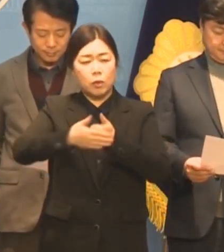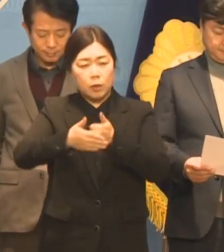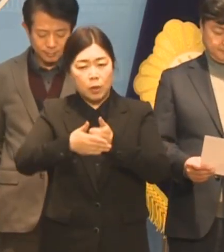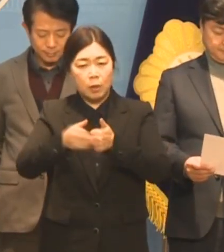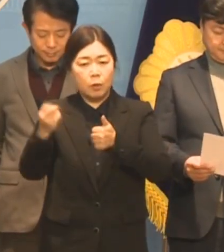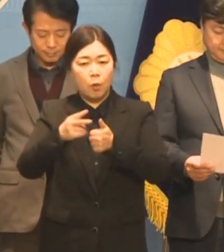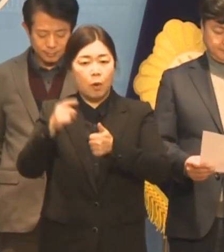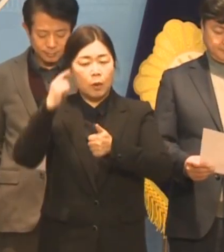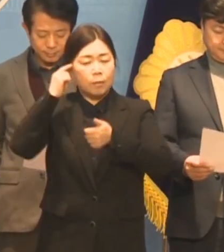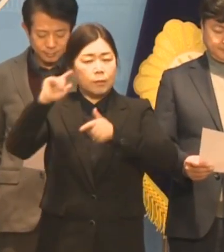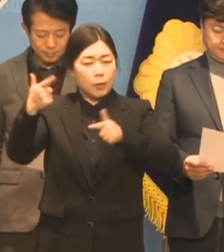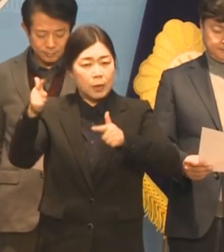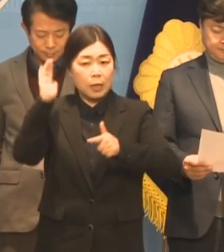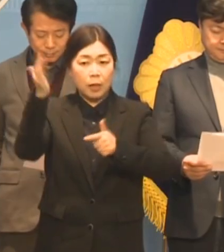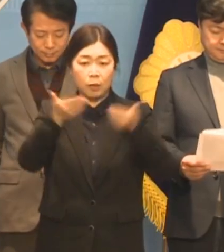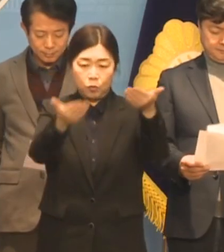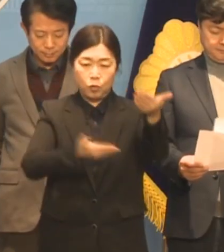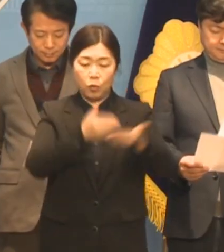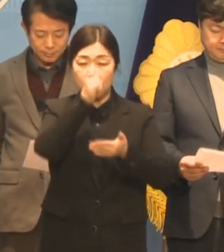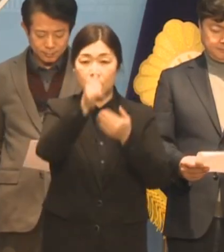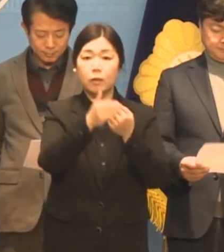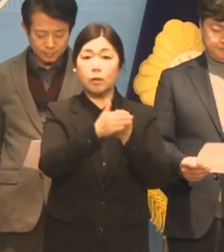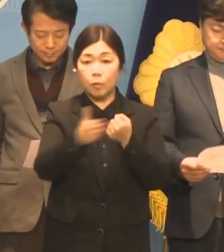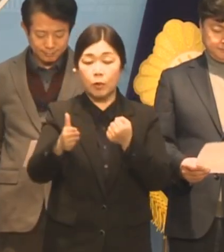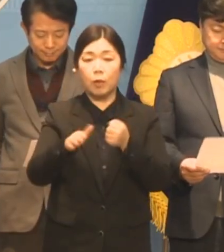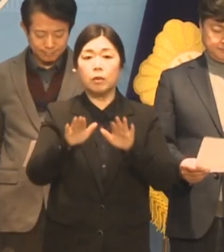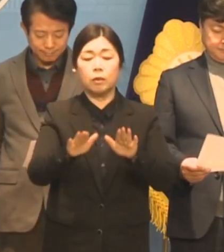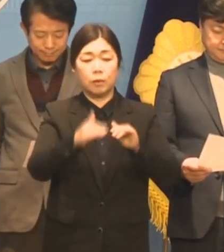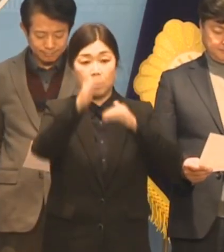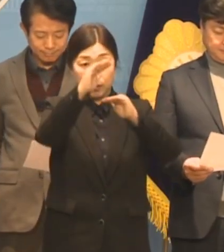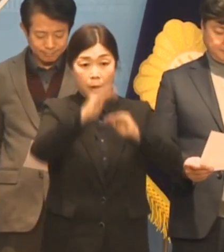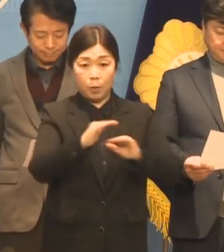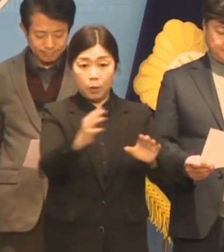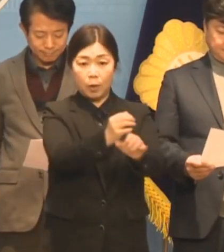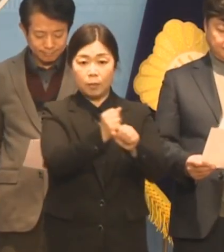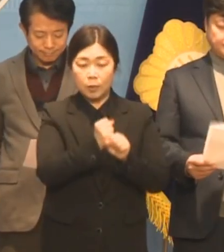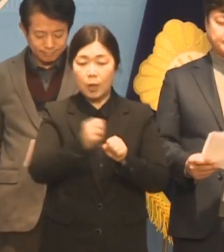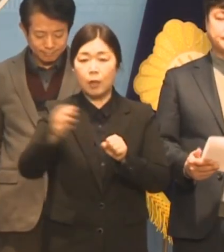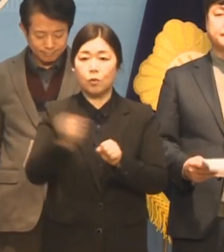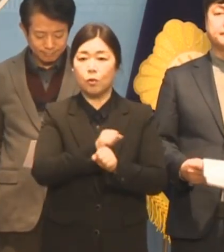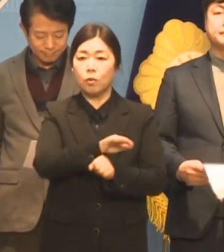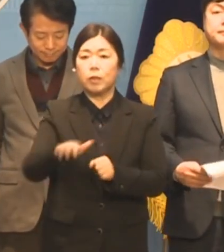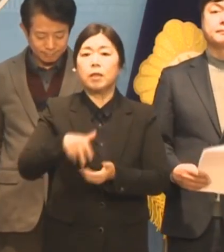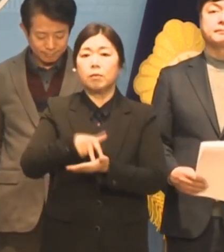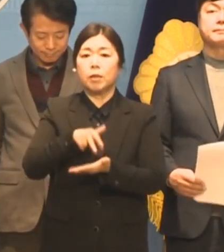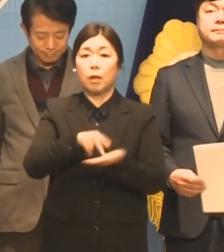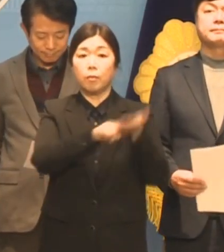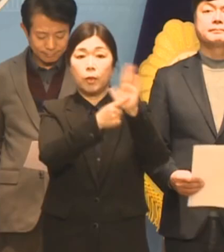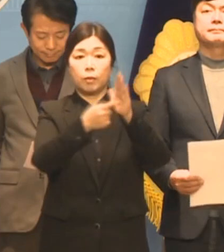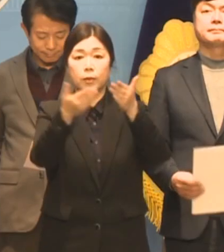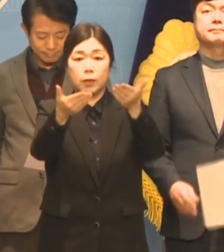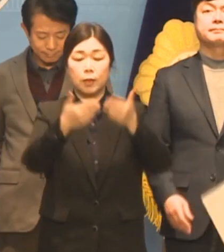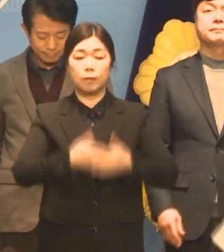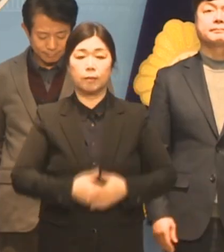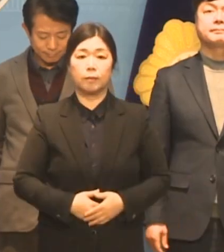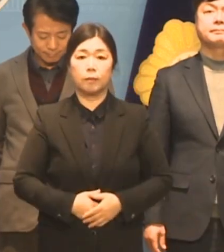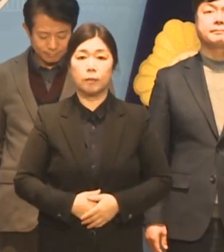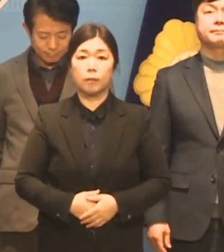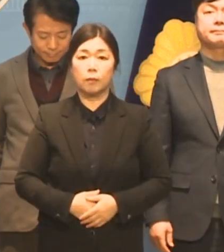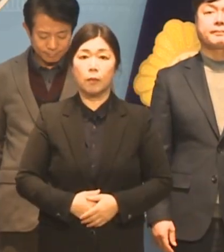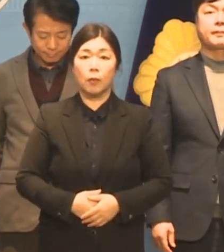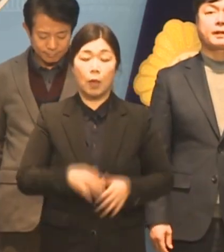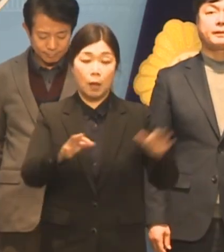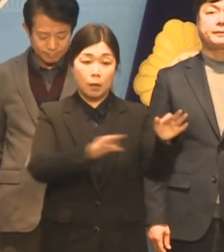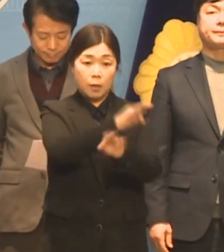또는 다른 의견을 말씀하신 분들이 계셔서 저희가 오늘 함께 입장문을 내기로 준비를 했습니다.